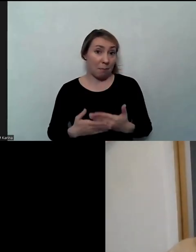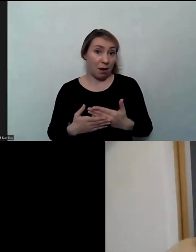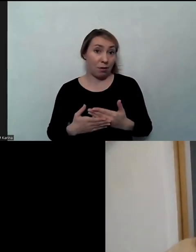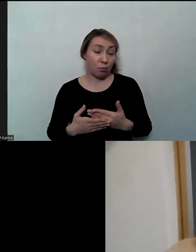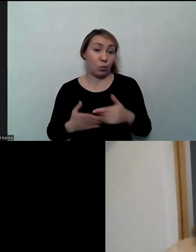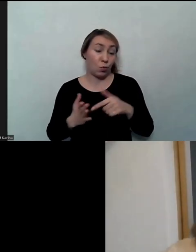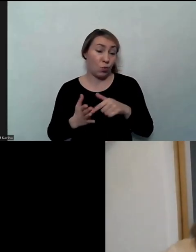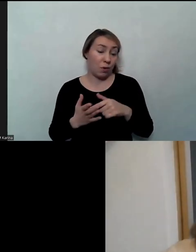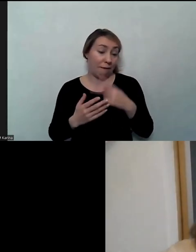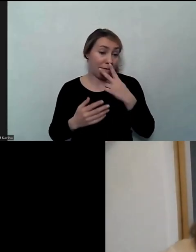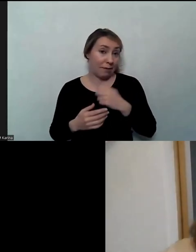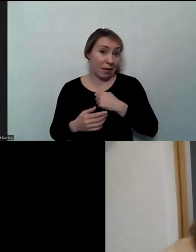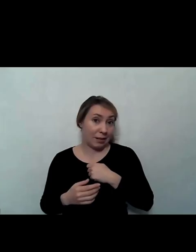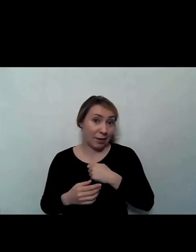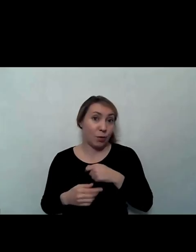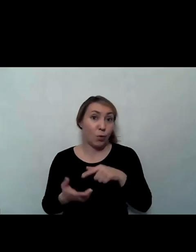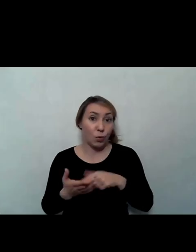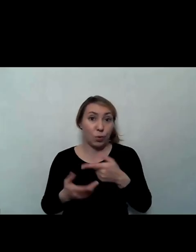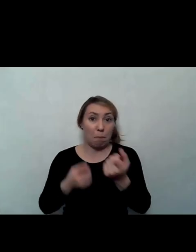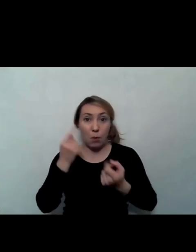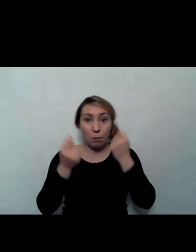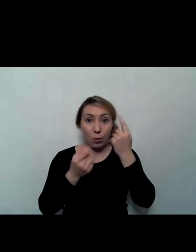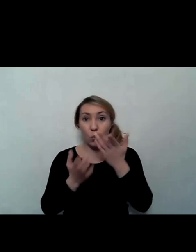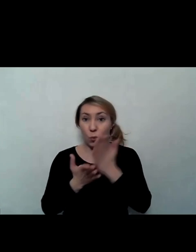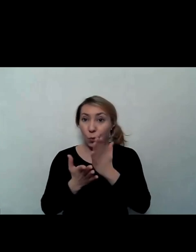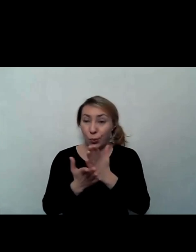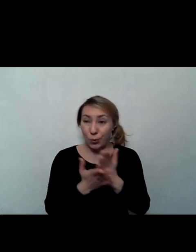jak widać już trochę jest pomysłów.